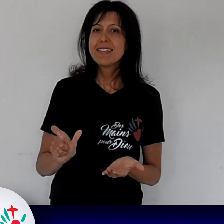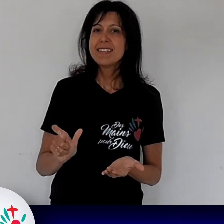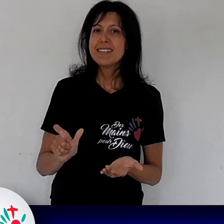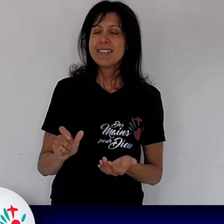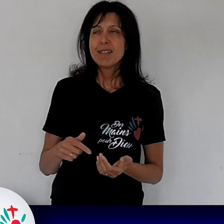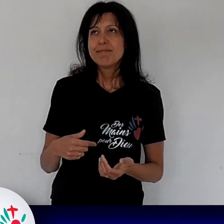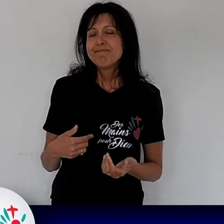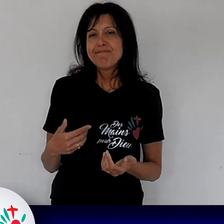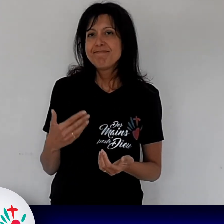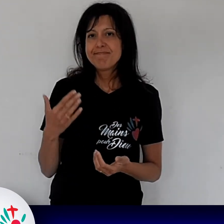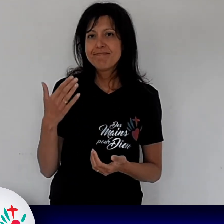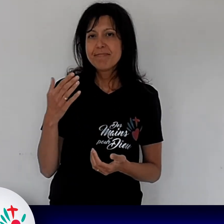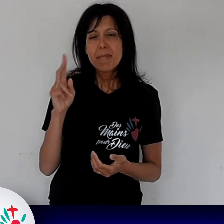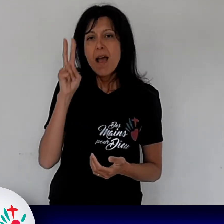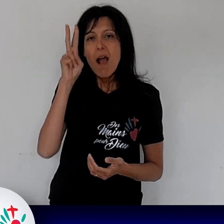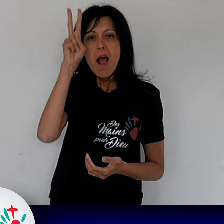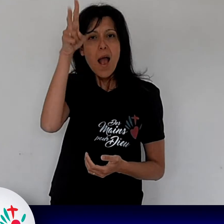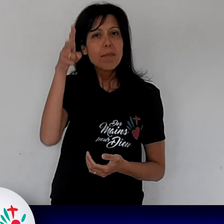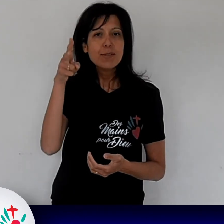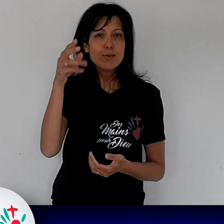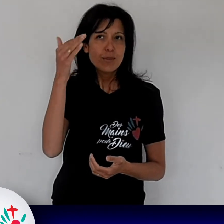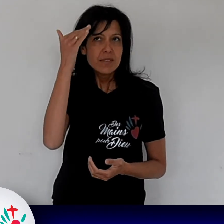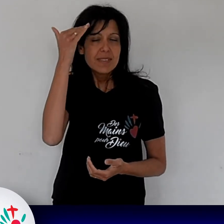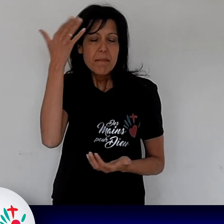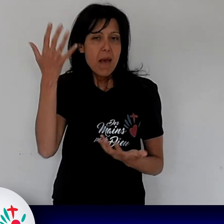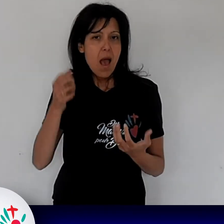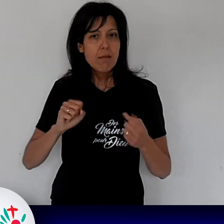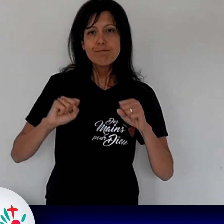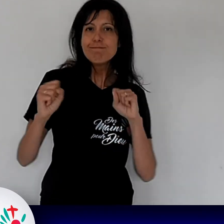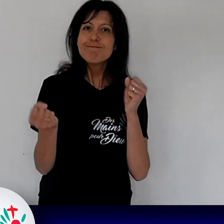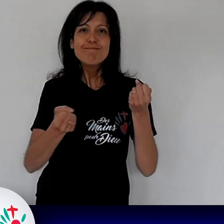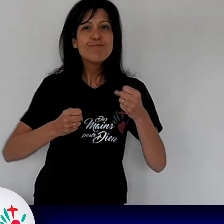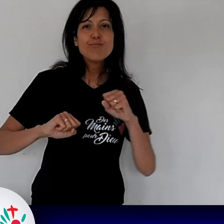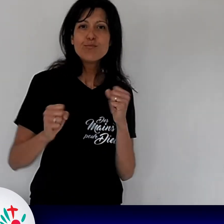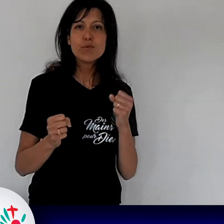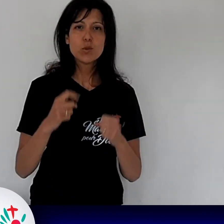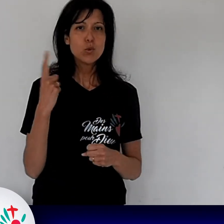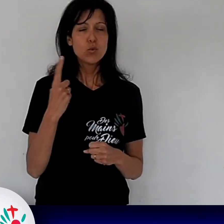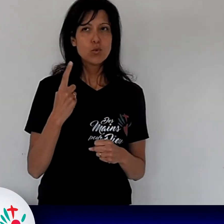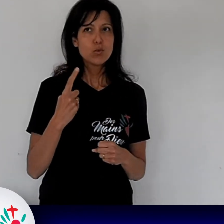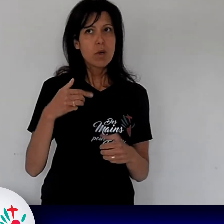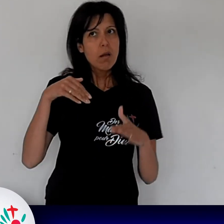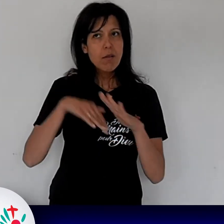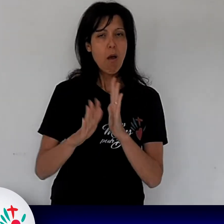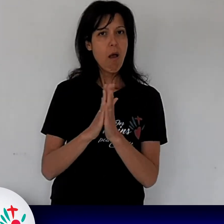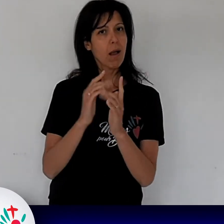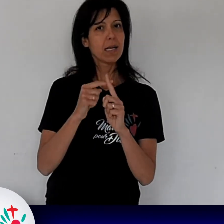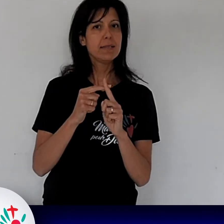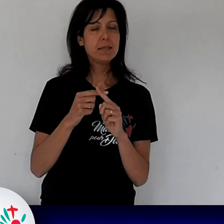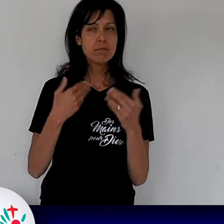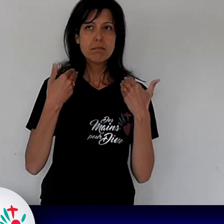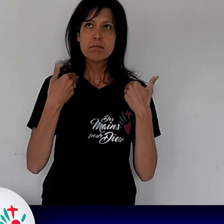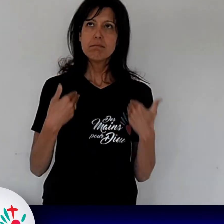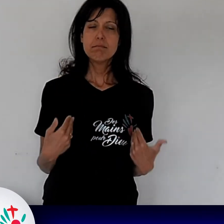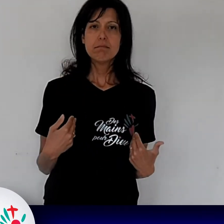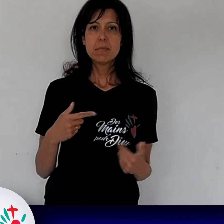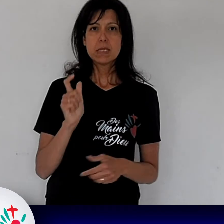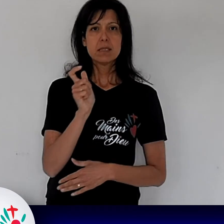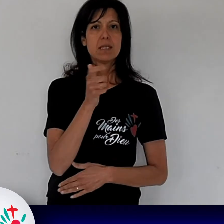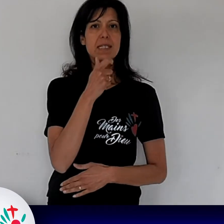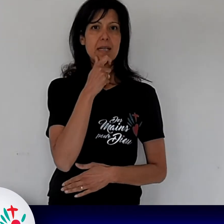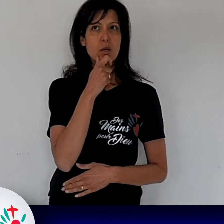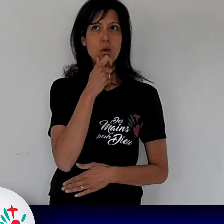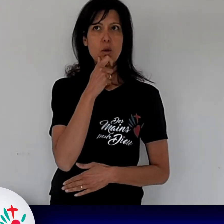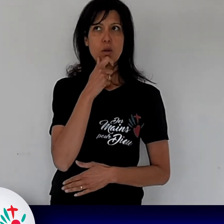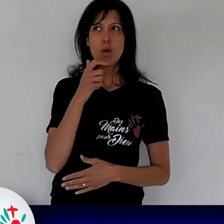bouger, pardonnez-moi de le dire. On est coincé derrière nos micros. Quand on chante les chants de louange, c'est à